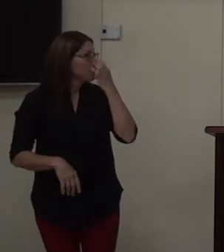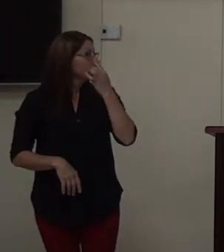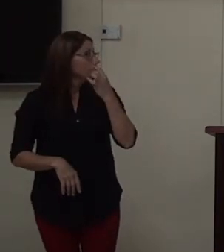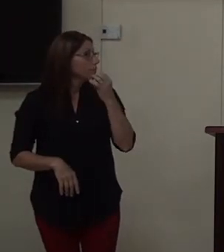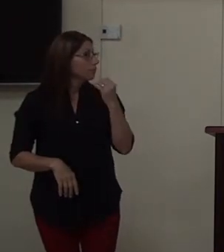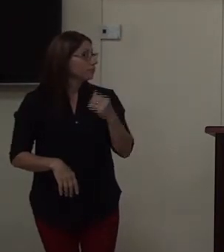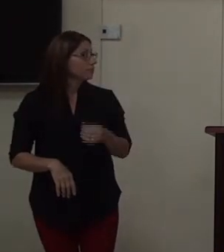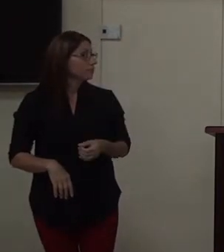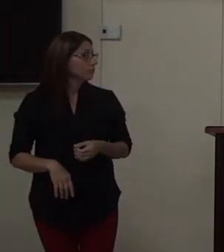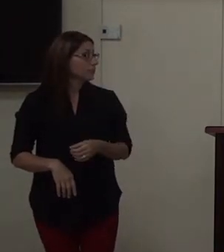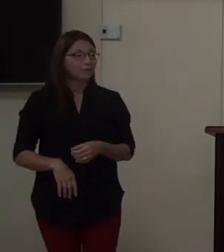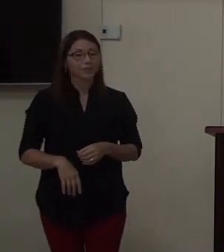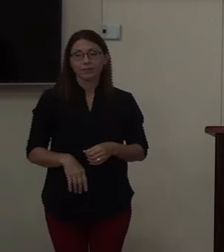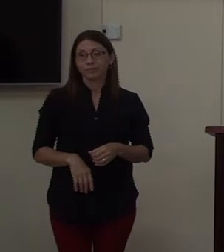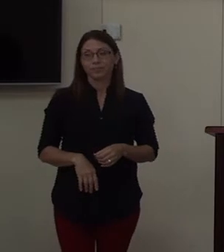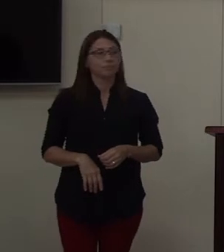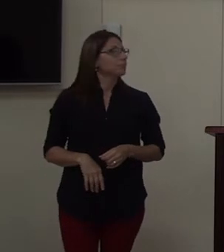lindísimo, que está muy atrás.